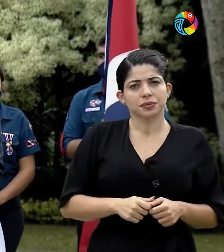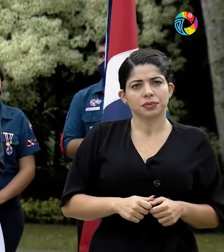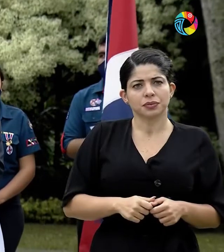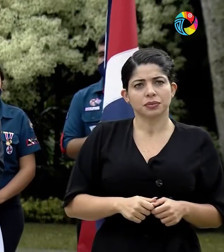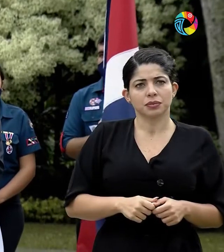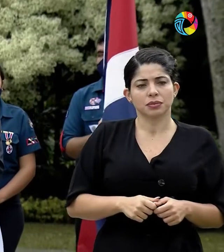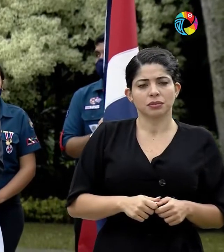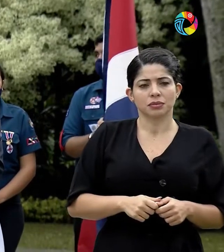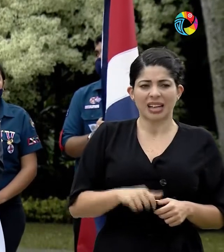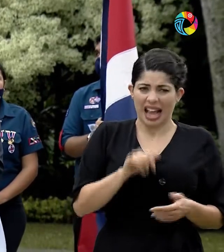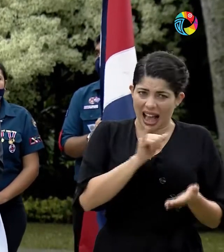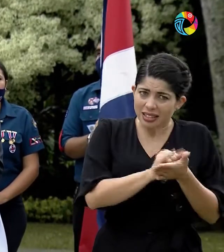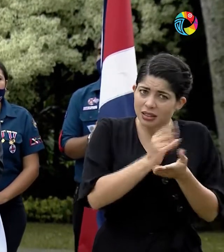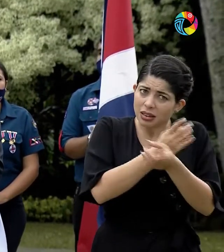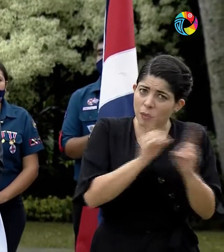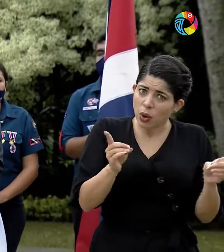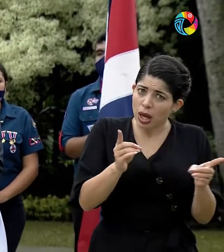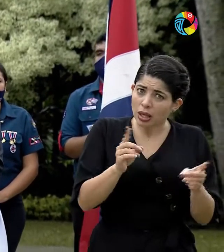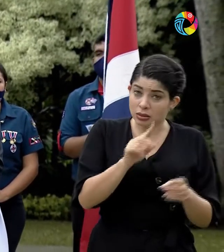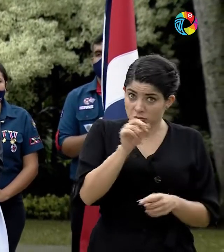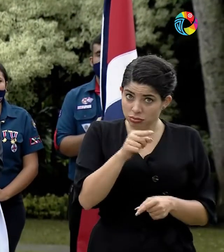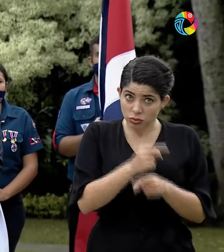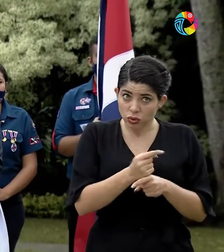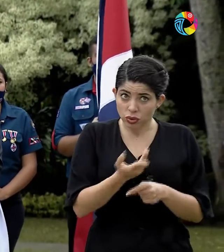¿No es eso una democracia?